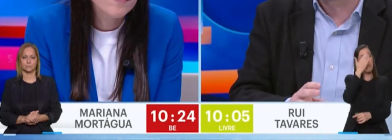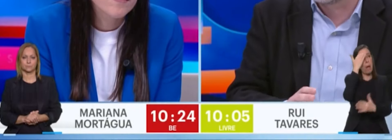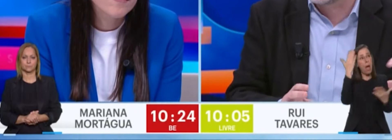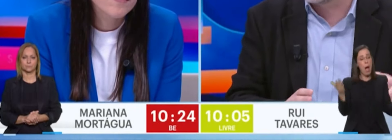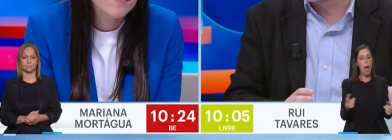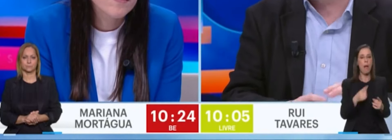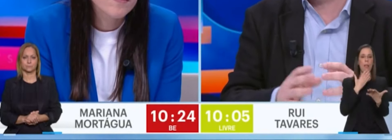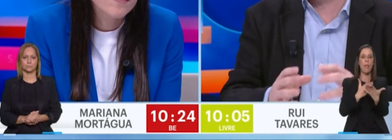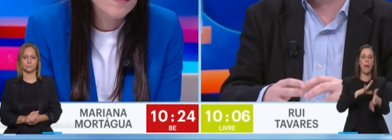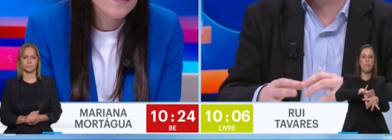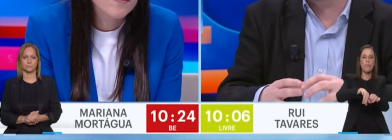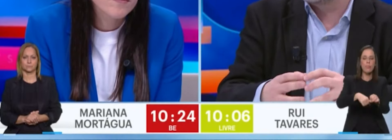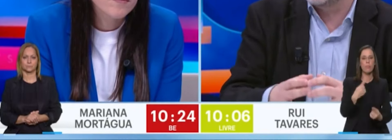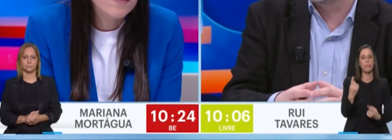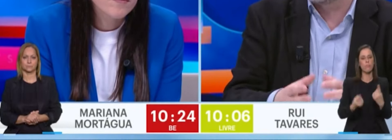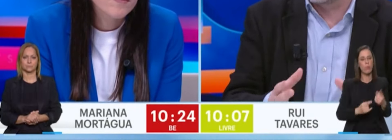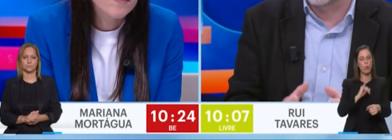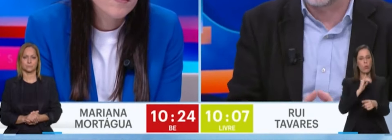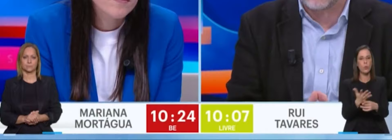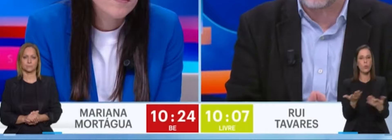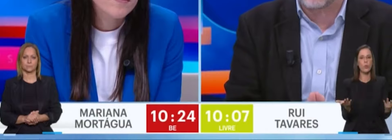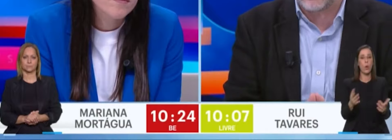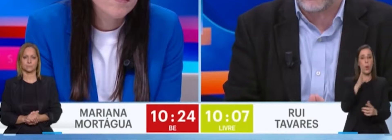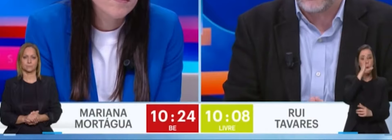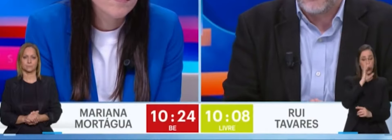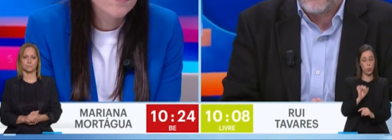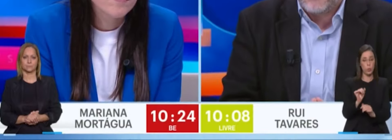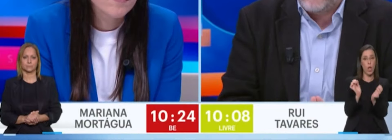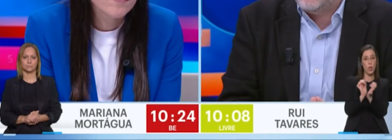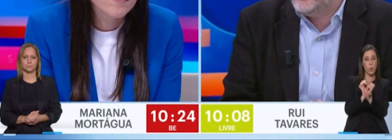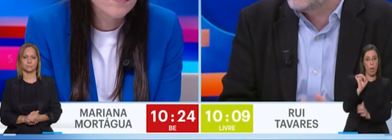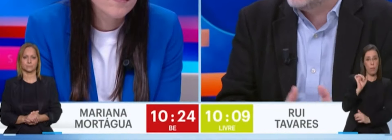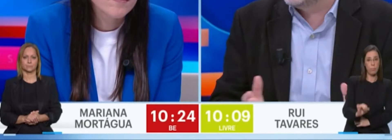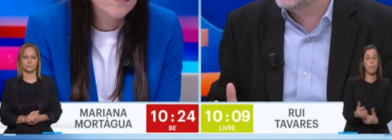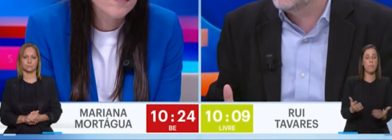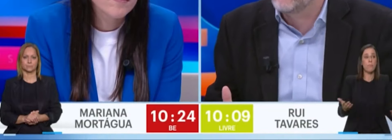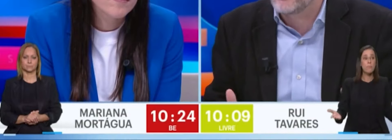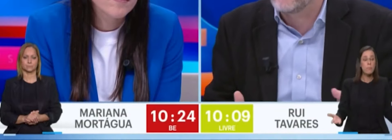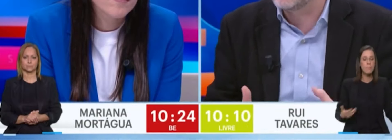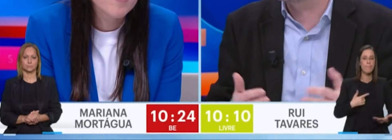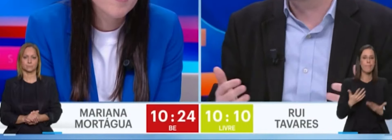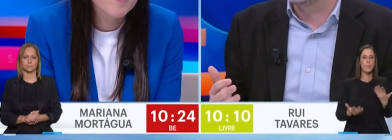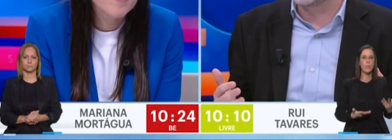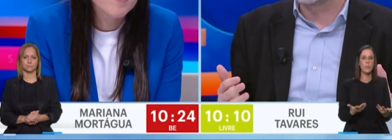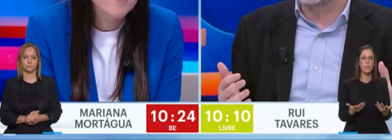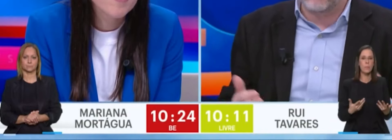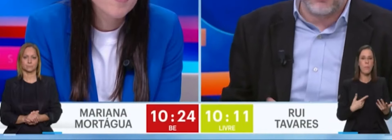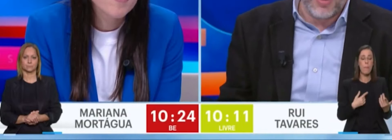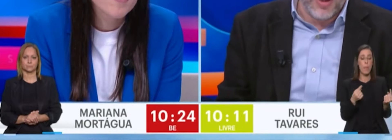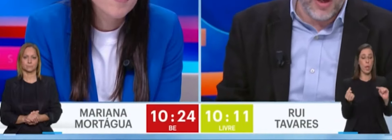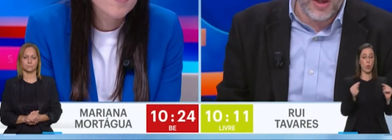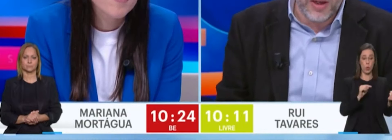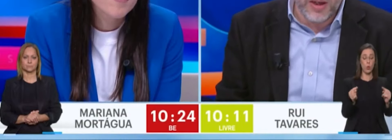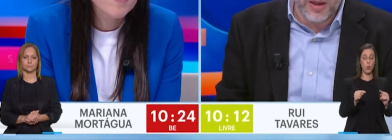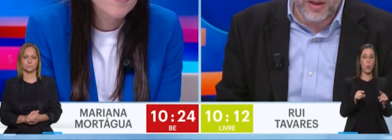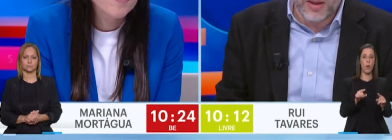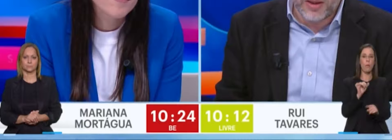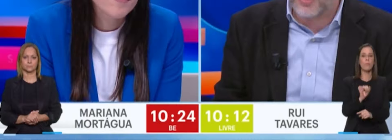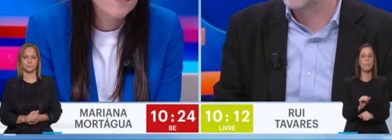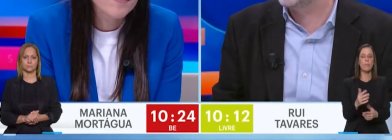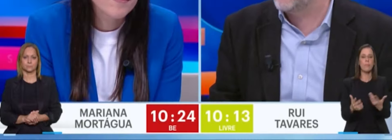vem destruir certas outras provisões do estado social e portanto estamos assim um bocadinho na numa discussão